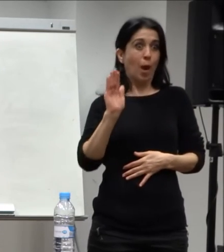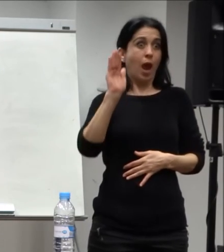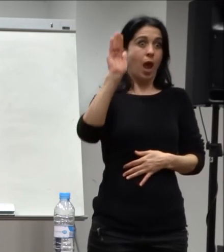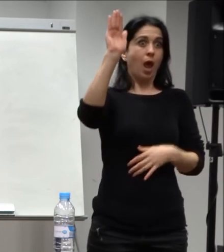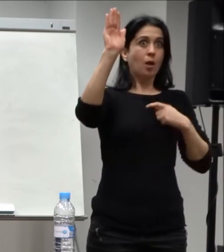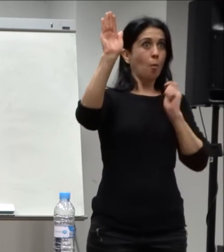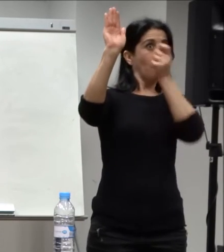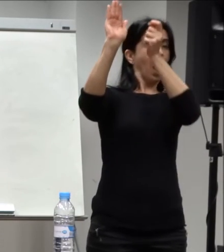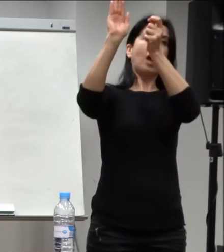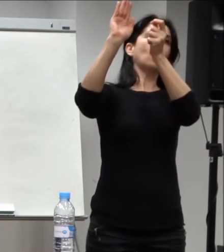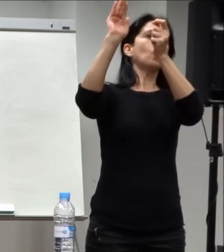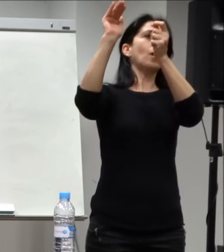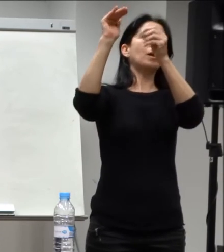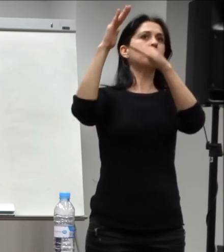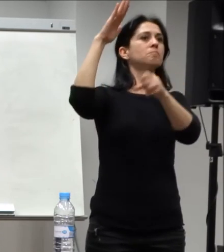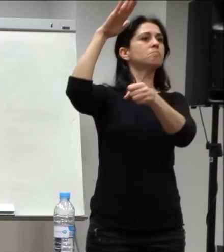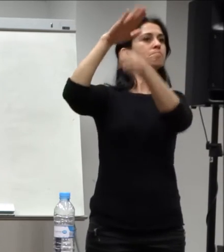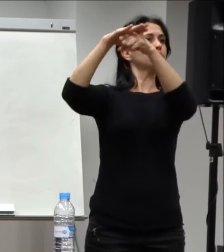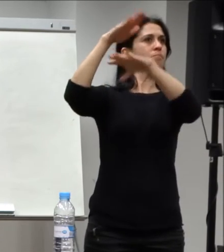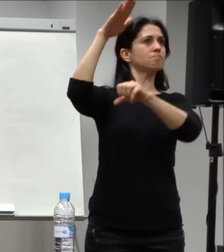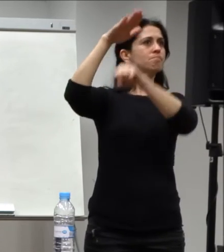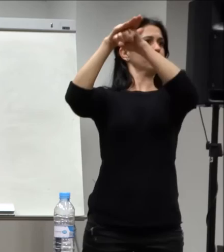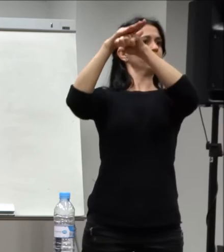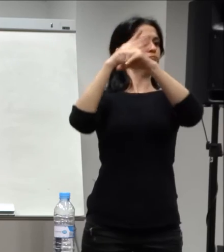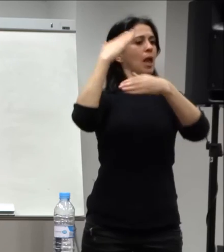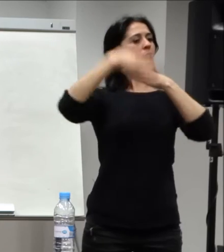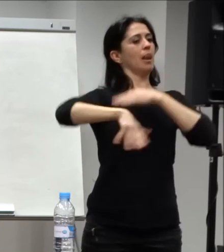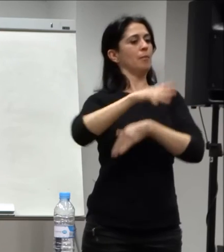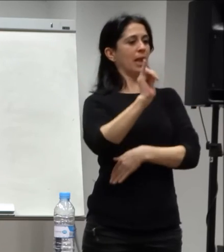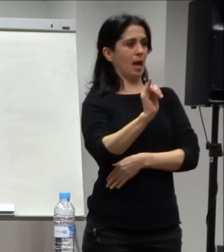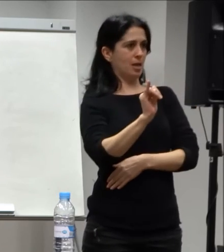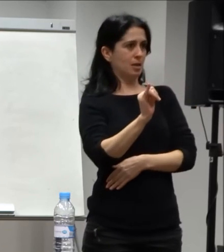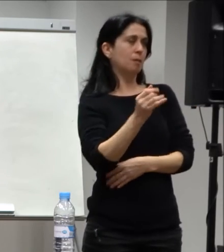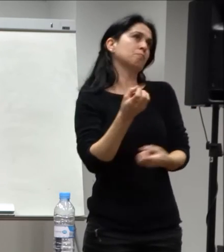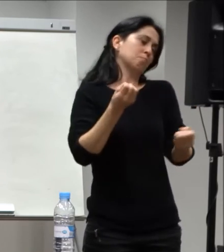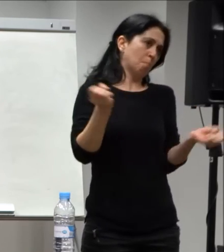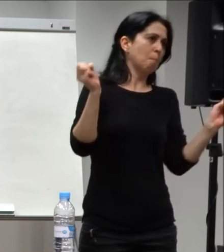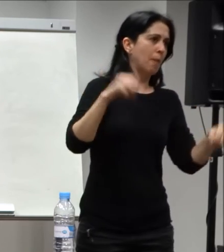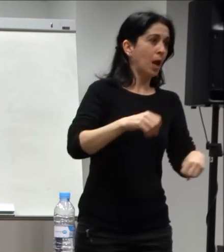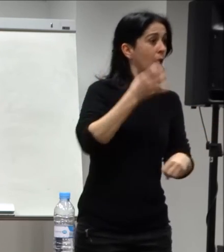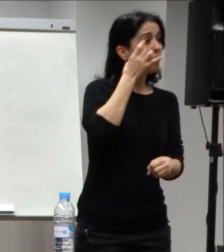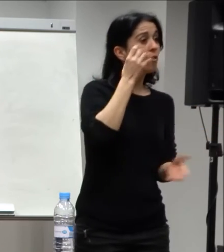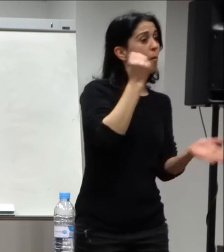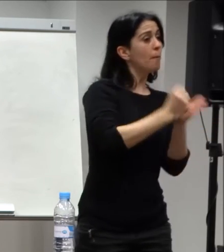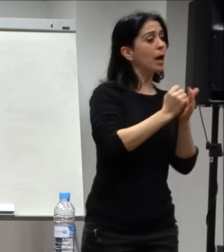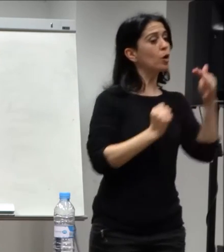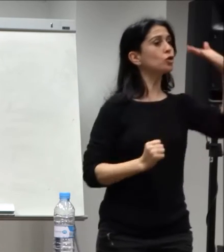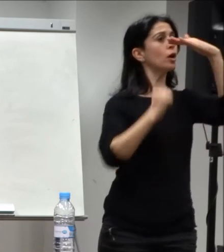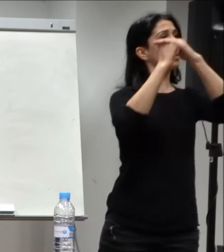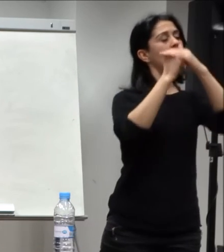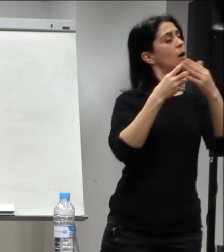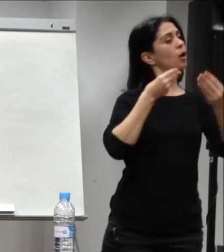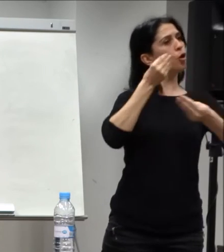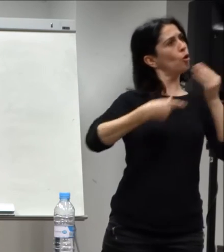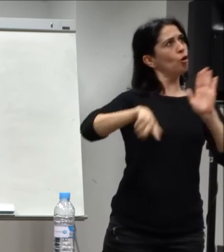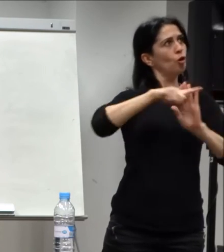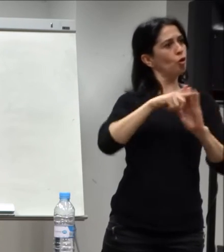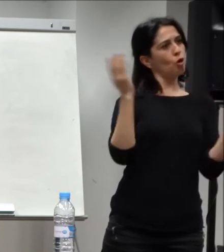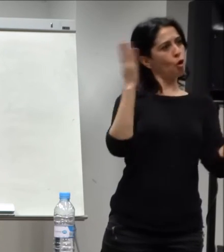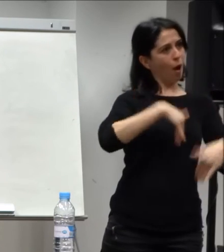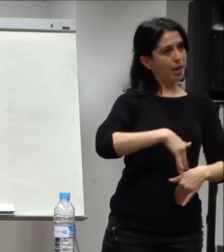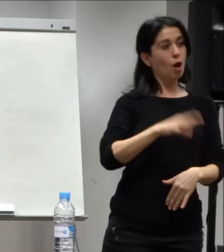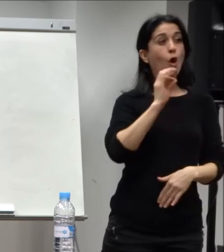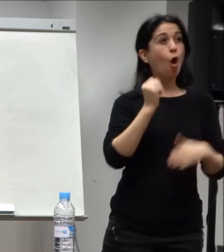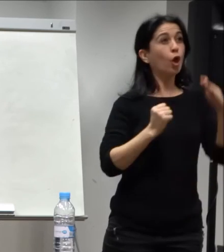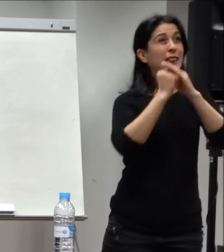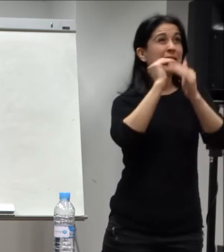equilibrio. Pero ¿qué hacían las entidades financieras? O bien no ponían techo para no perjudicarse, o cuando ponían techo, ponían un techo